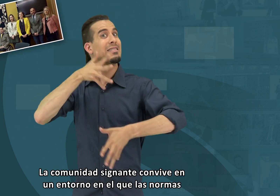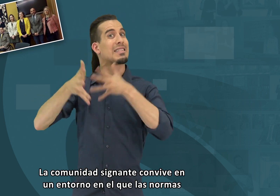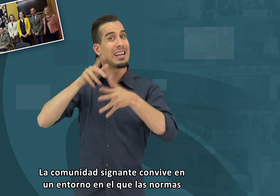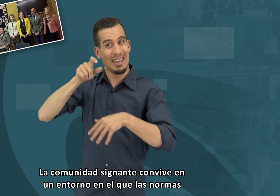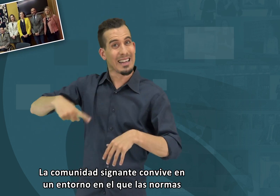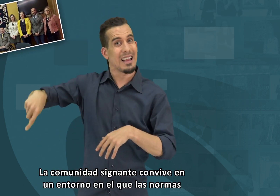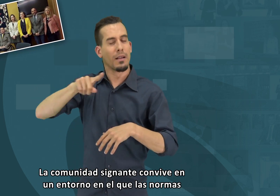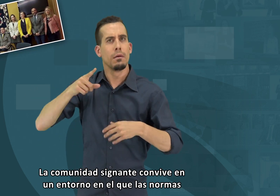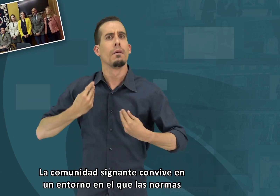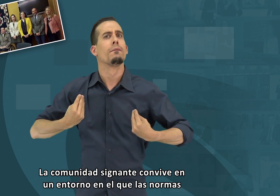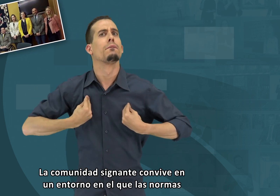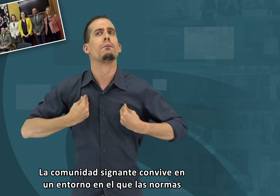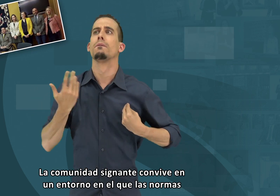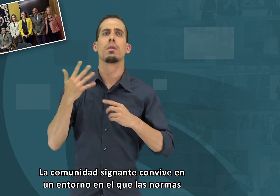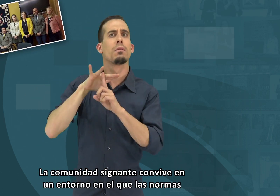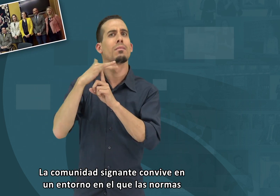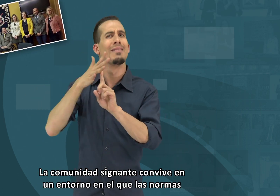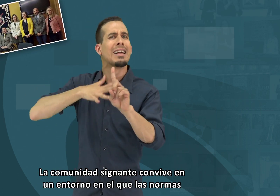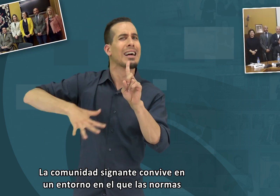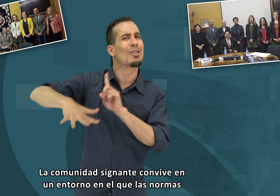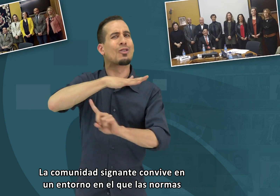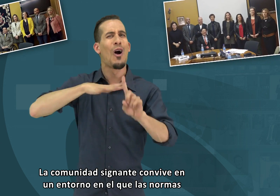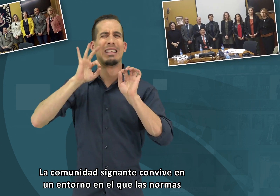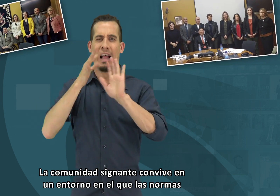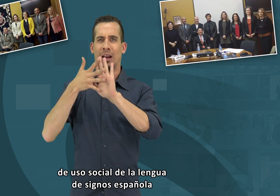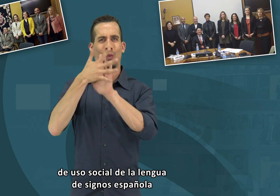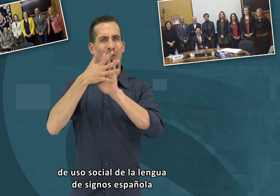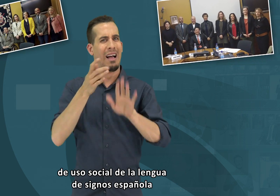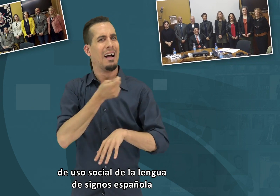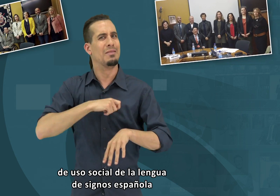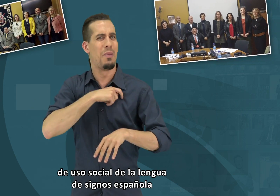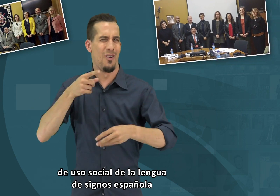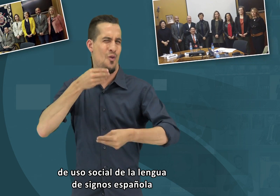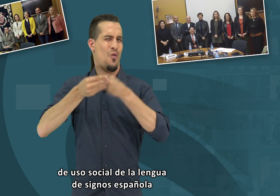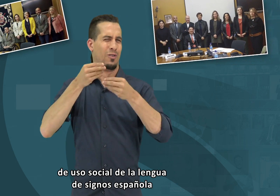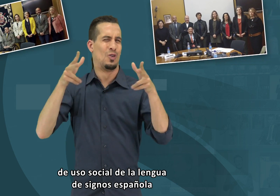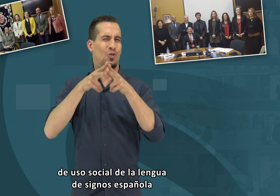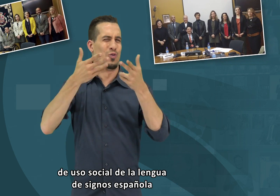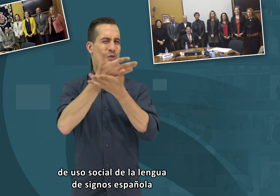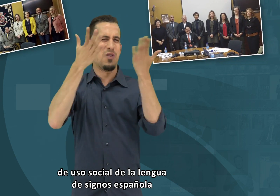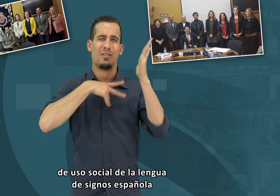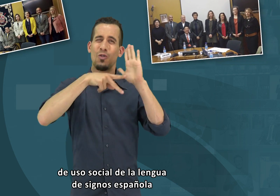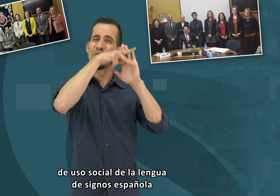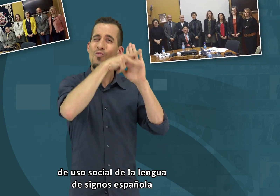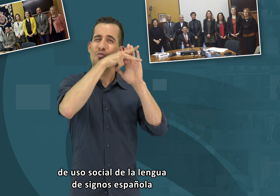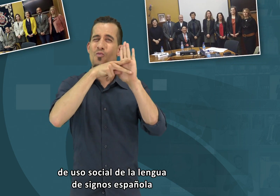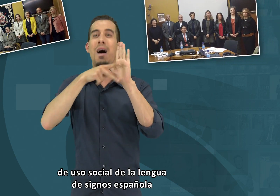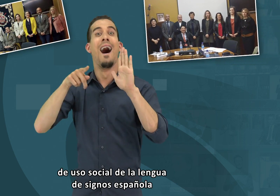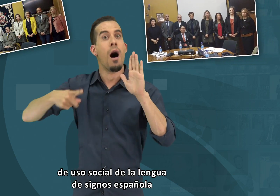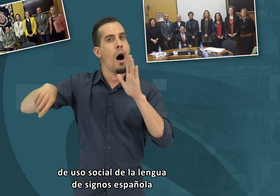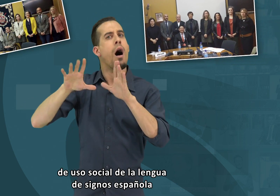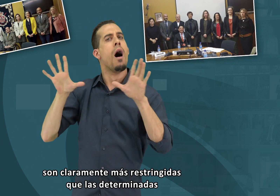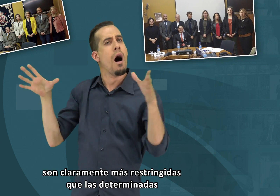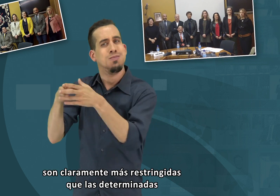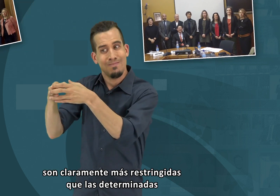La comunidad signante convive en un entorno en el que las normas de uso social de la lengua de signos española